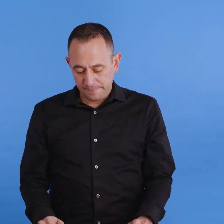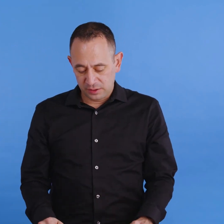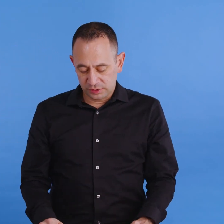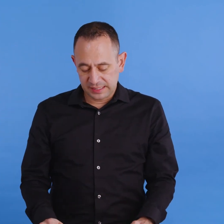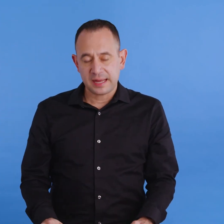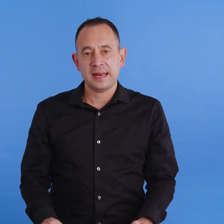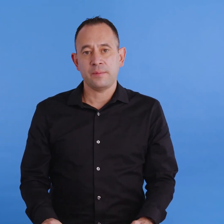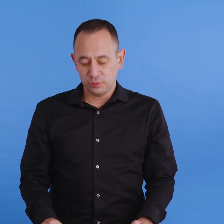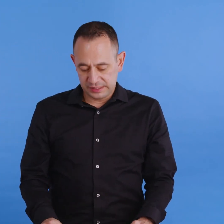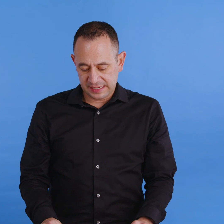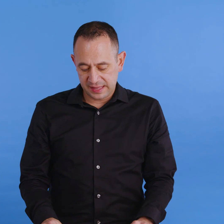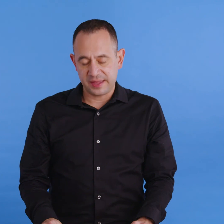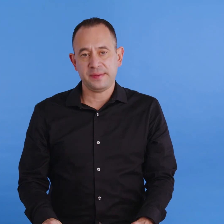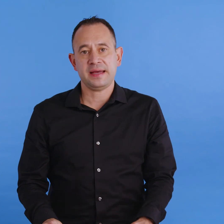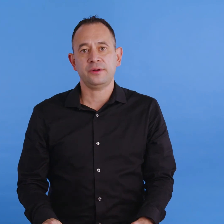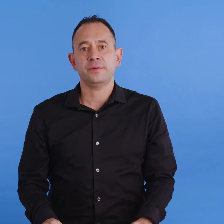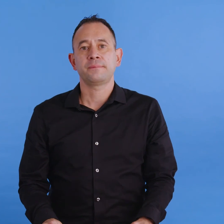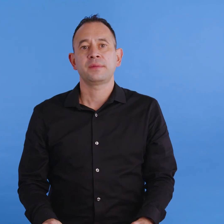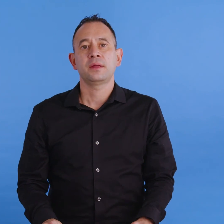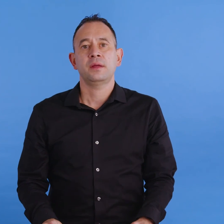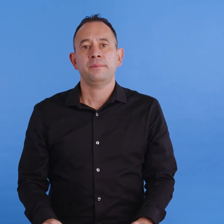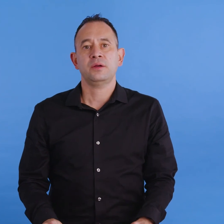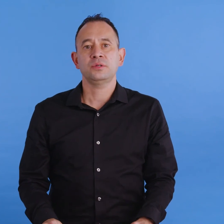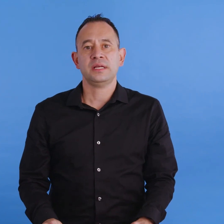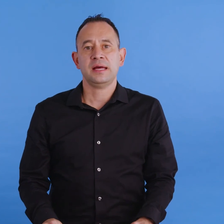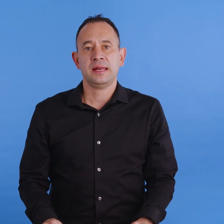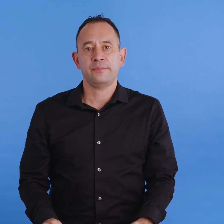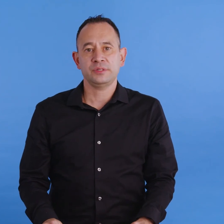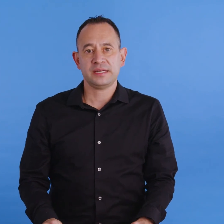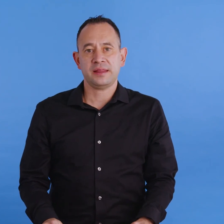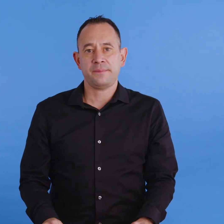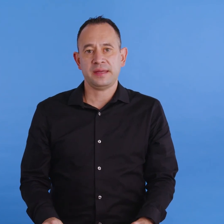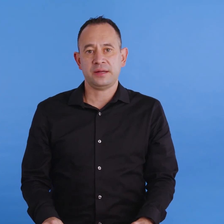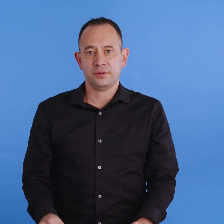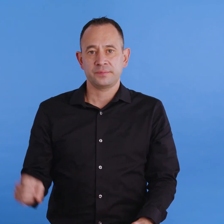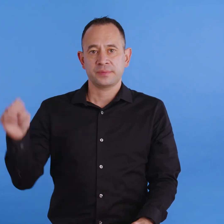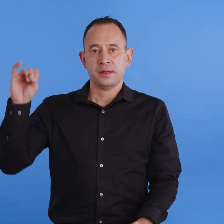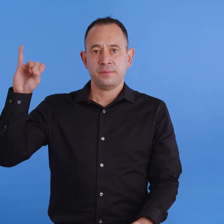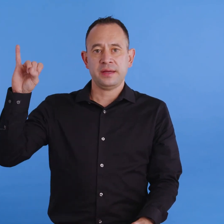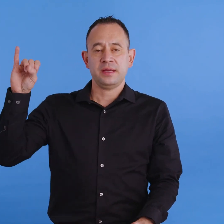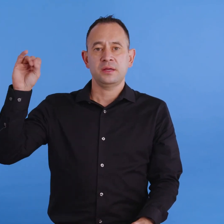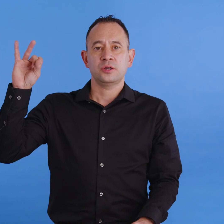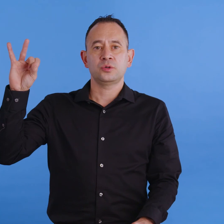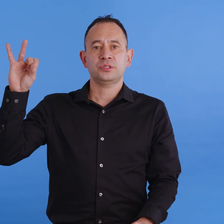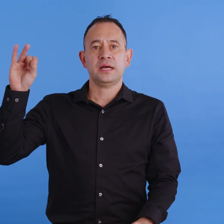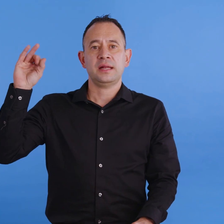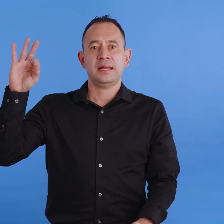Me gusta la música de piano. Me gusta la música de piano. Me gusta la